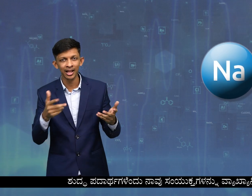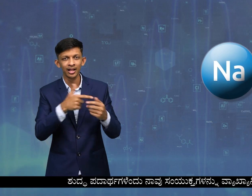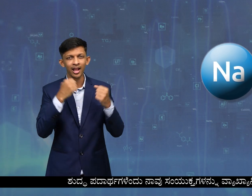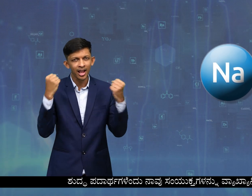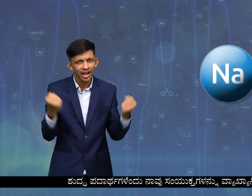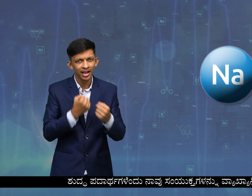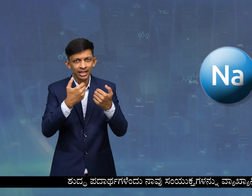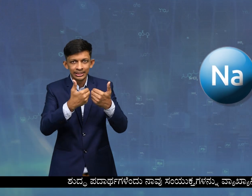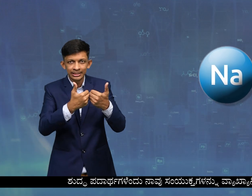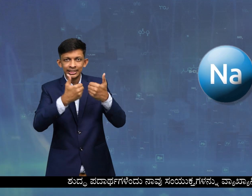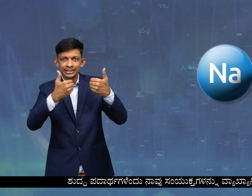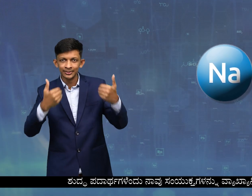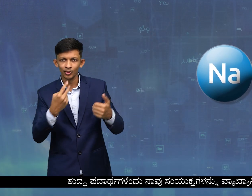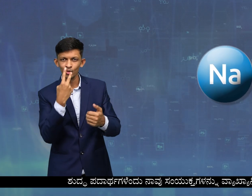ಸಂಯುಕ್ತಗಳನ್ನು ವ್ಯಾಖ್ಯಾನಿಸಬಹುದು.